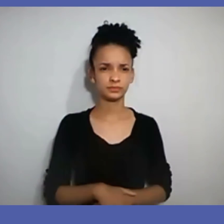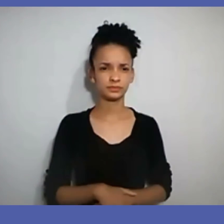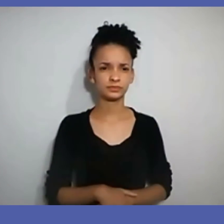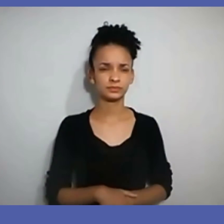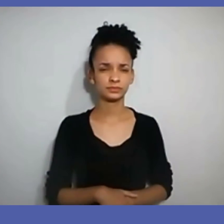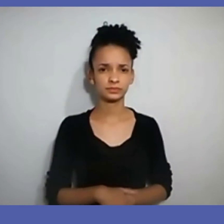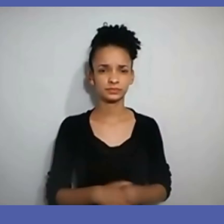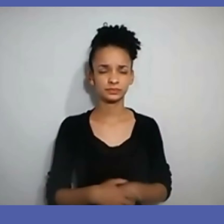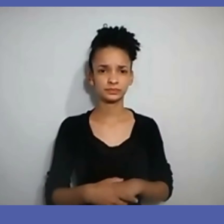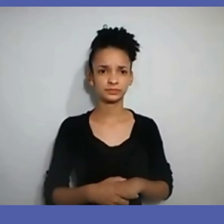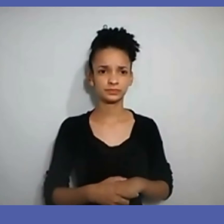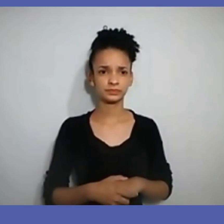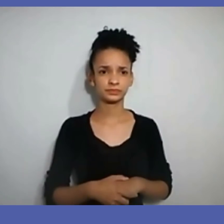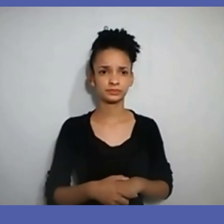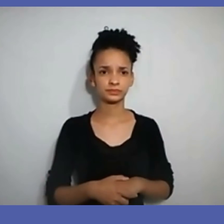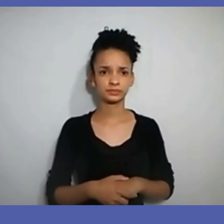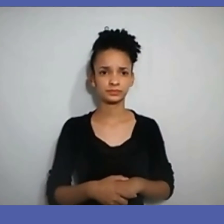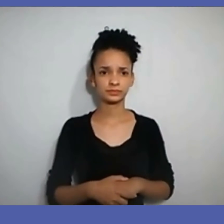Deus então,